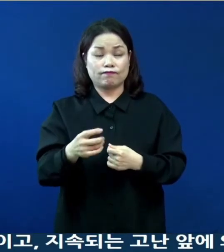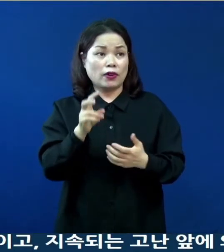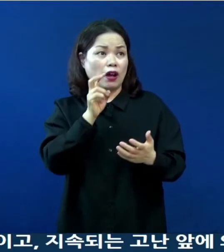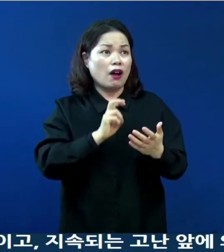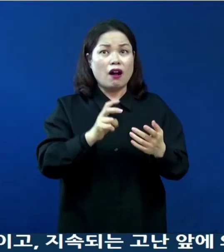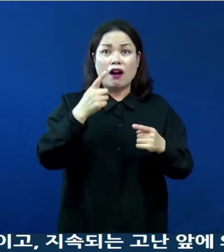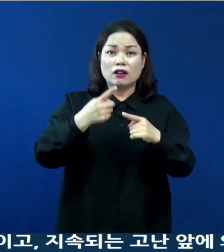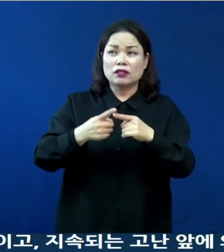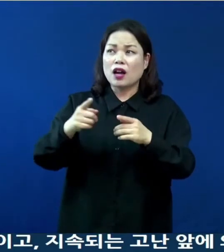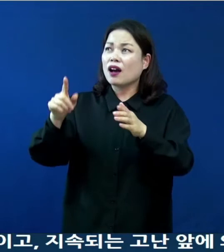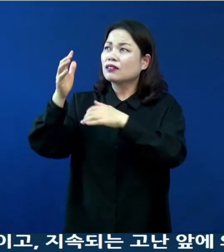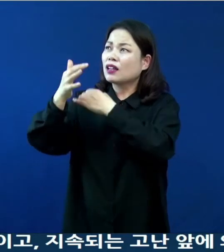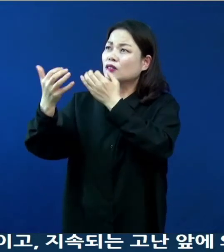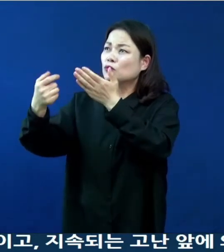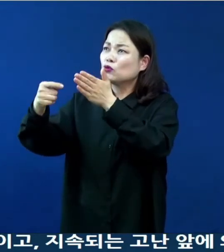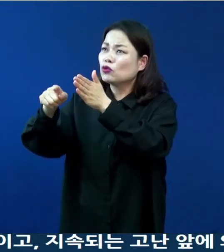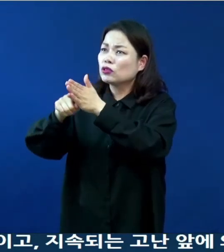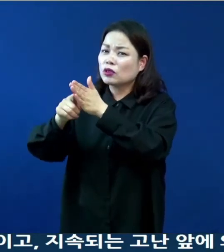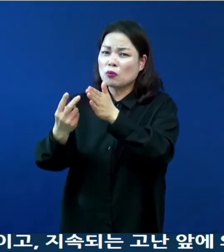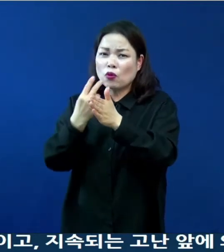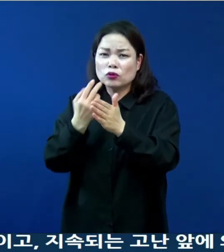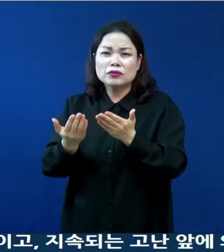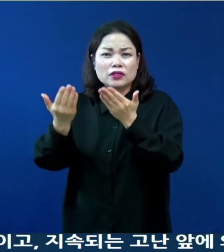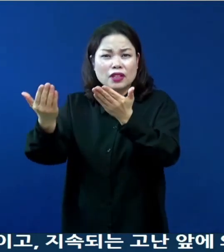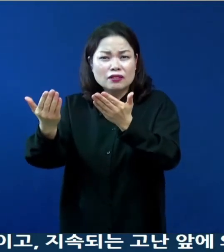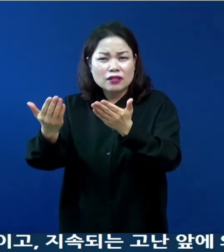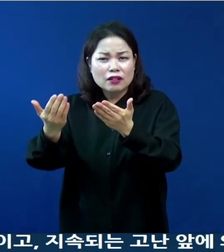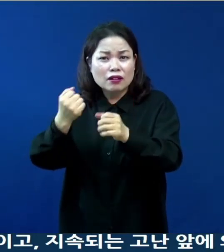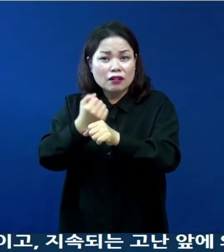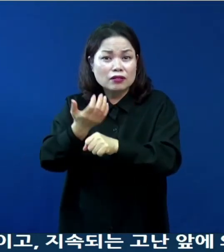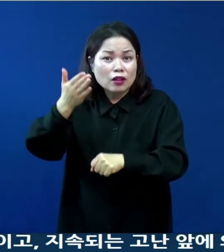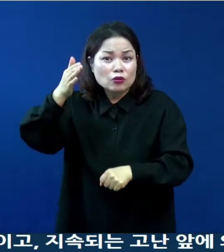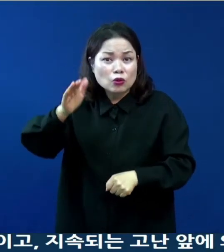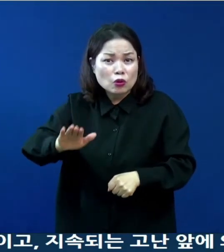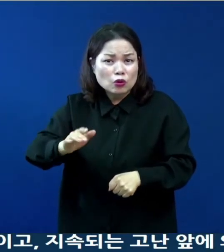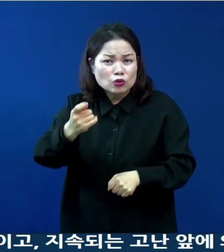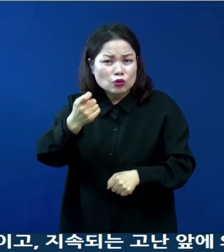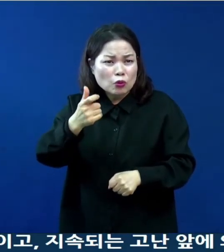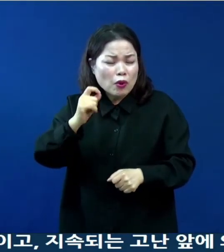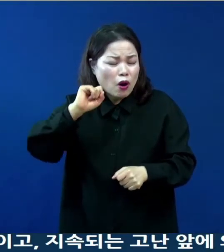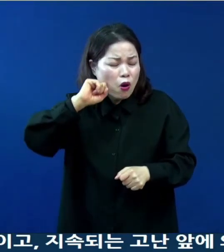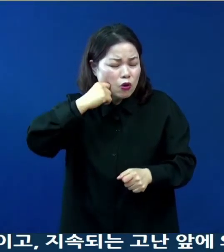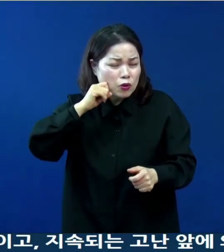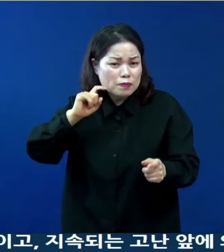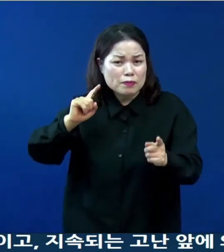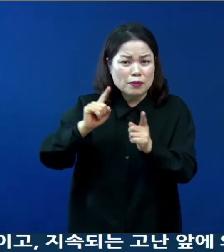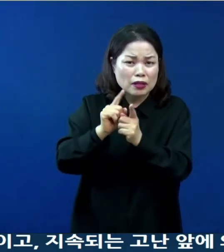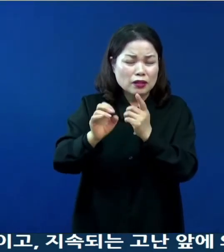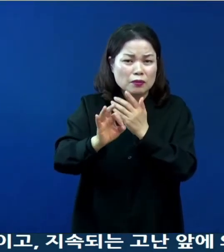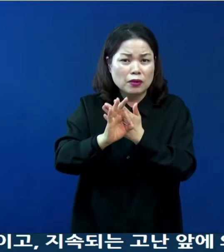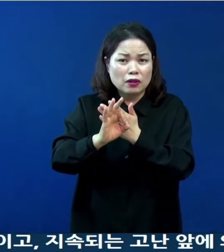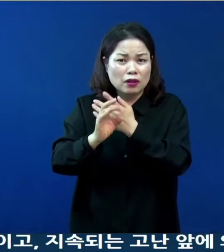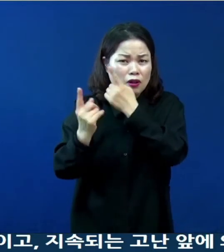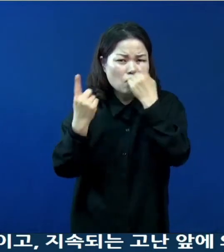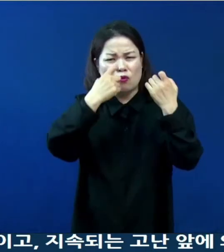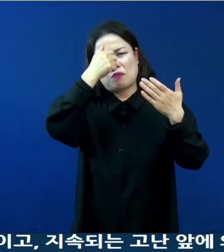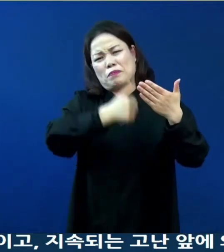찬양하면서 하나님 믿음을 위해서 산다고 목숨을 내놓겠다라고 막 해도 조금만 어려움이 닥쳐오면 넘어져요.